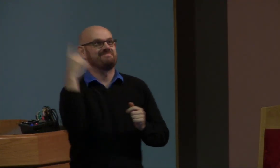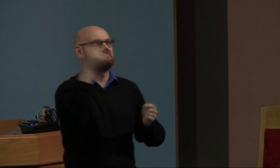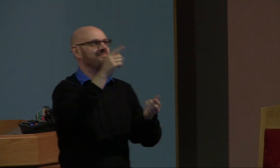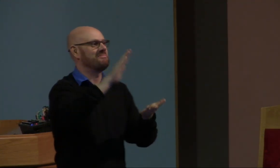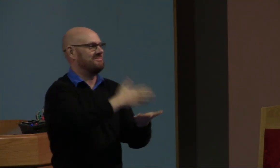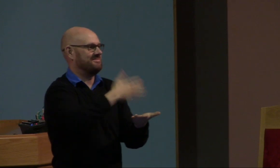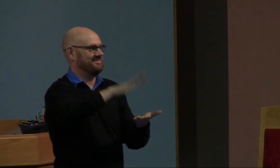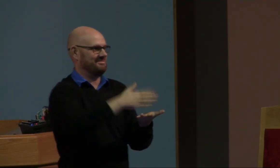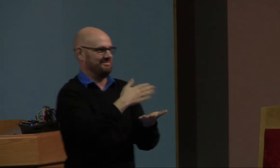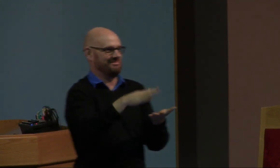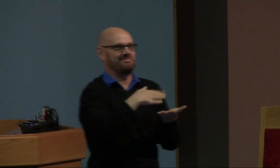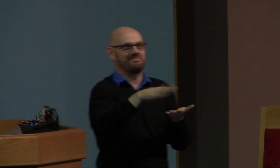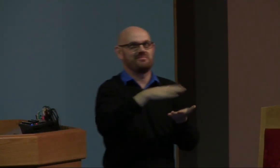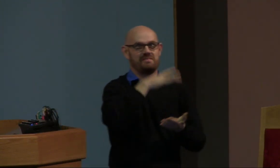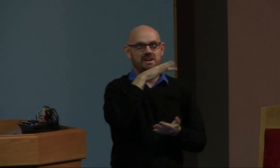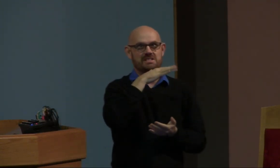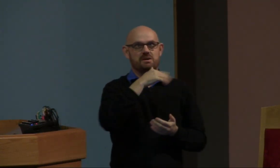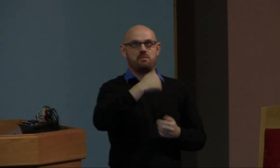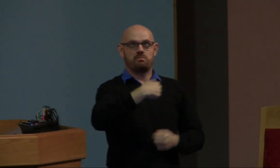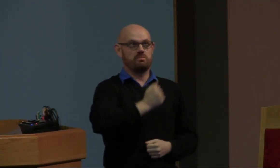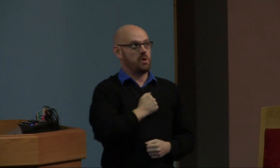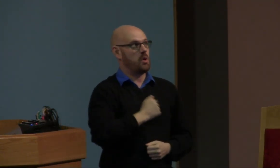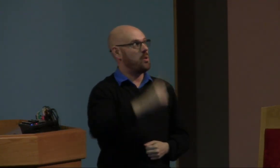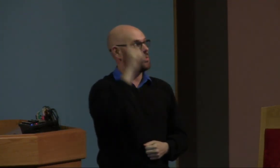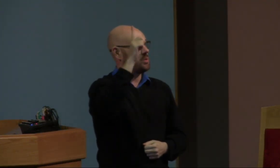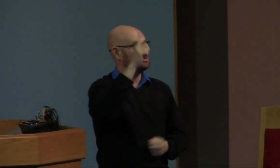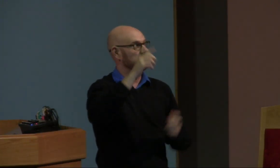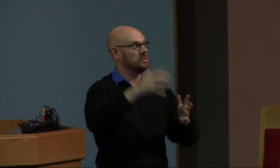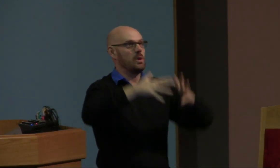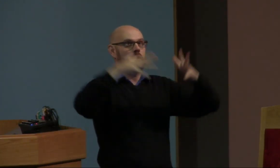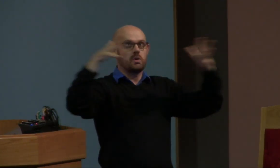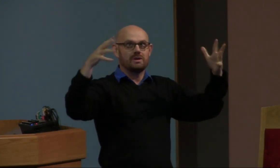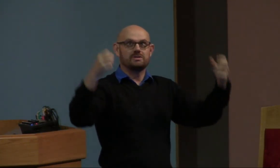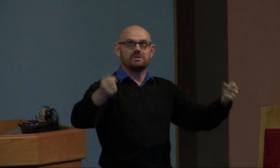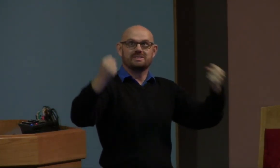So ons gaan nou liedjies wys wat gebare struktuur volg, dit volg nie